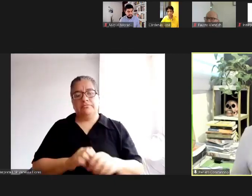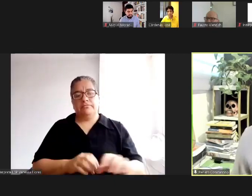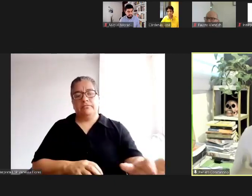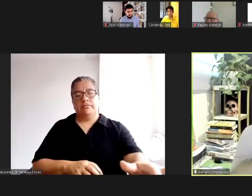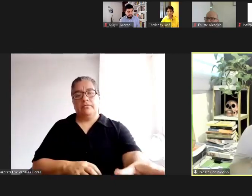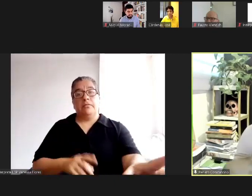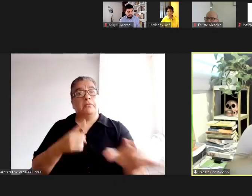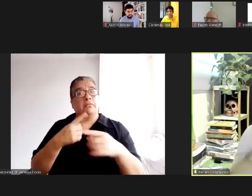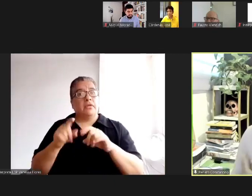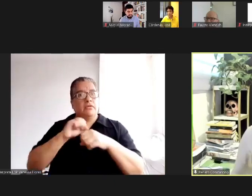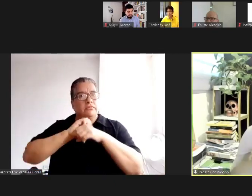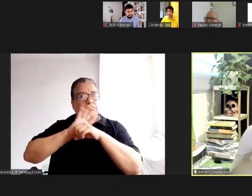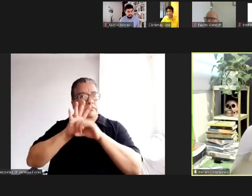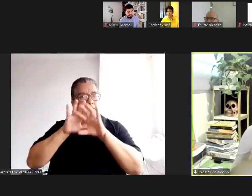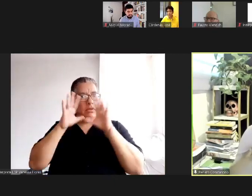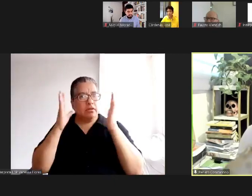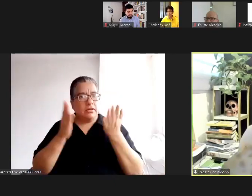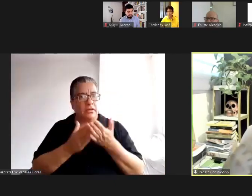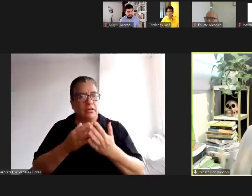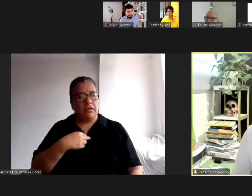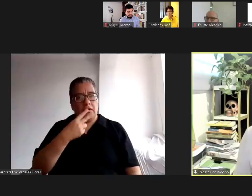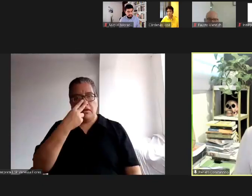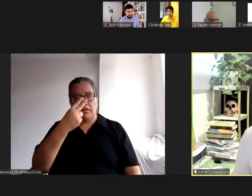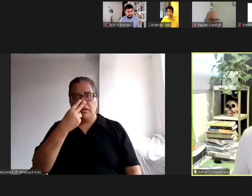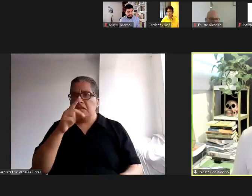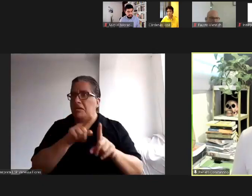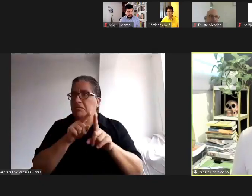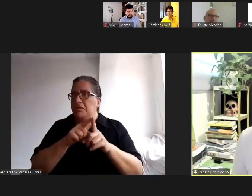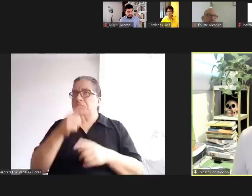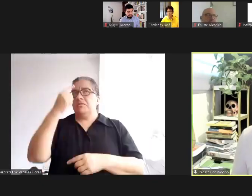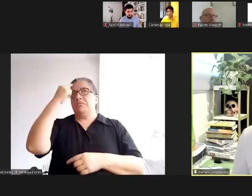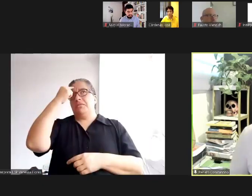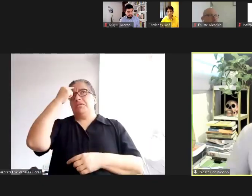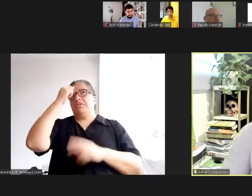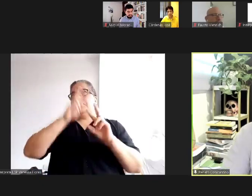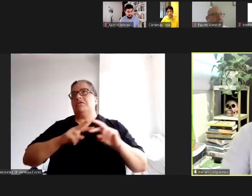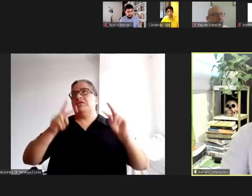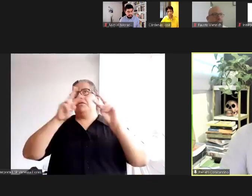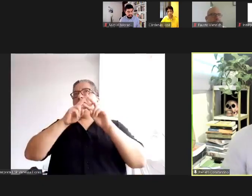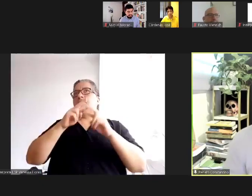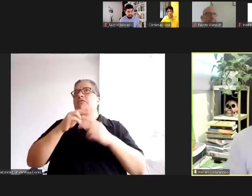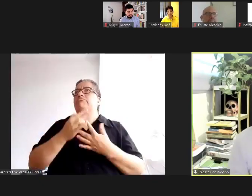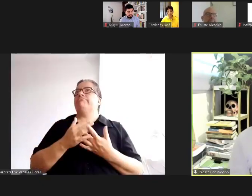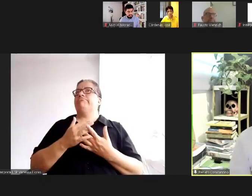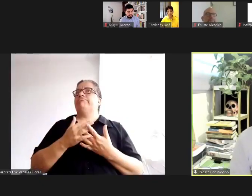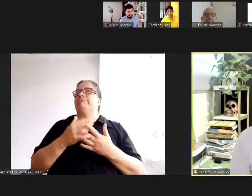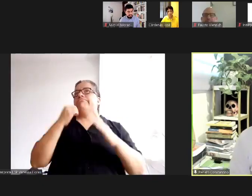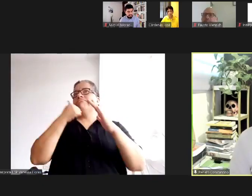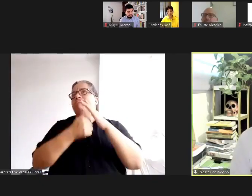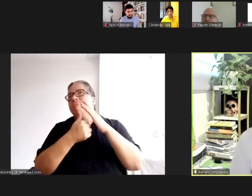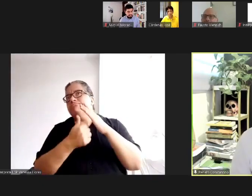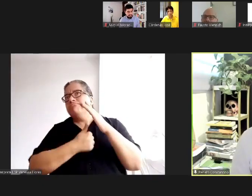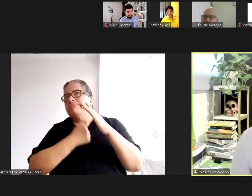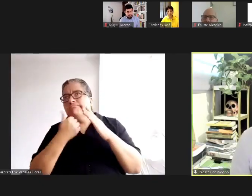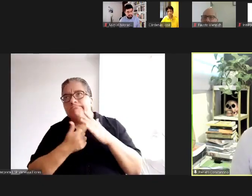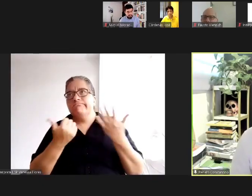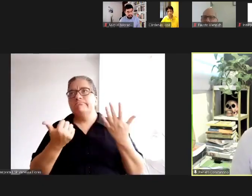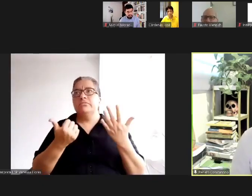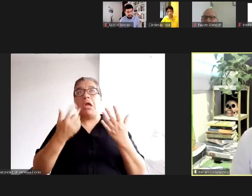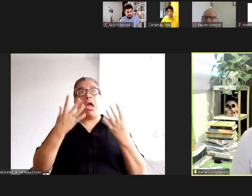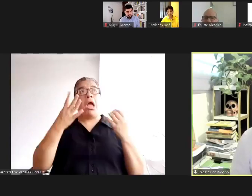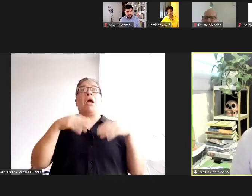pandemia también hemos valorado nuestro propio ocio y nuestro propio acceso a la cultura, y creo que nos hemos dado